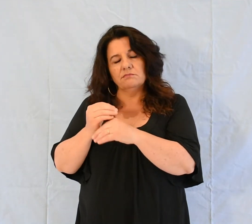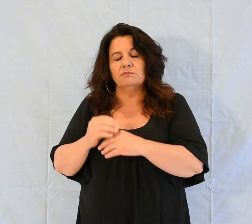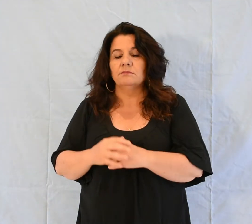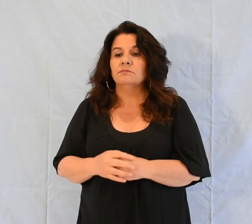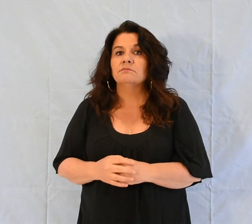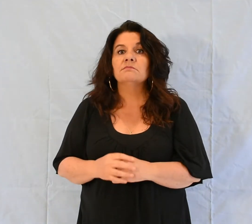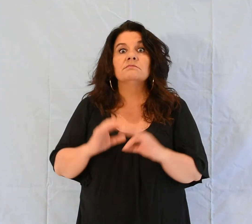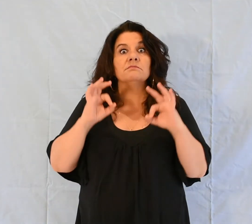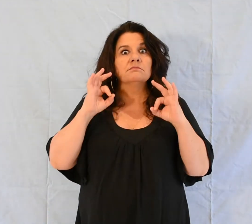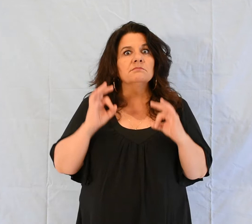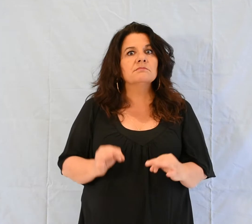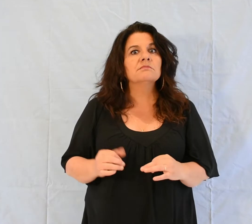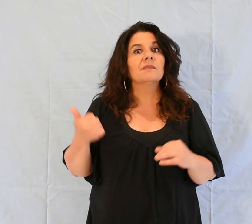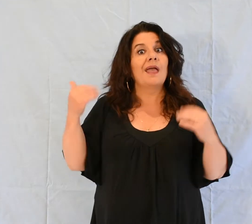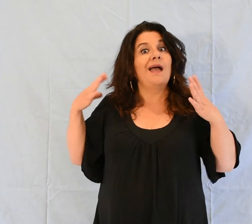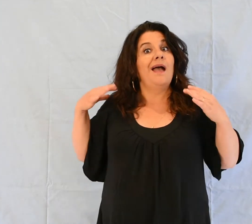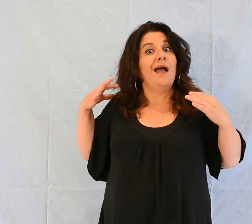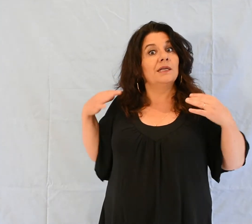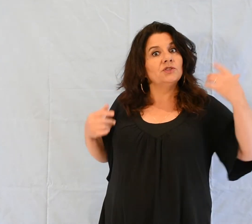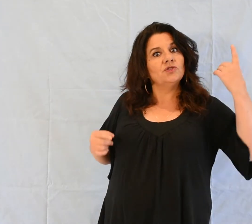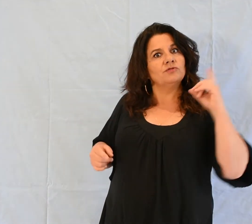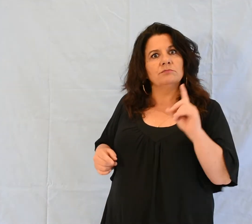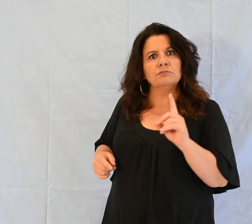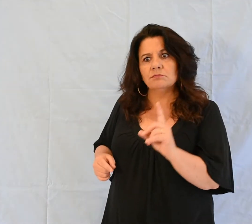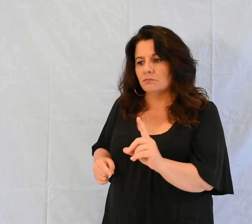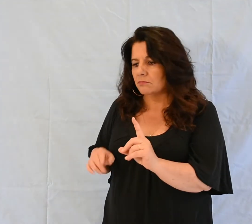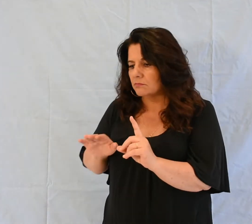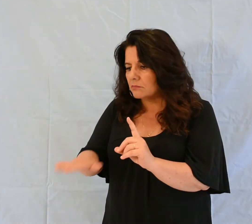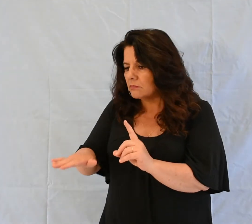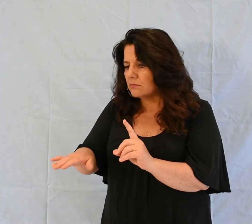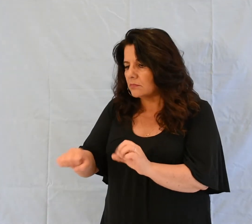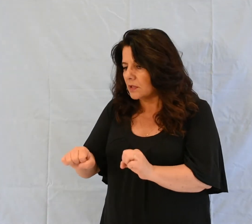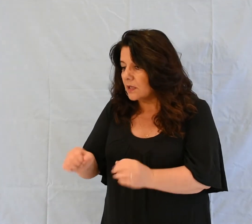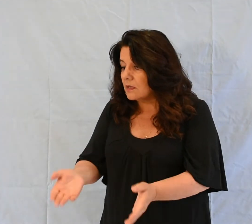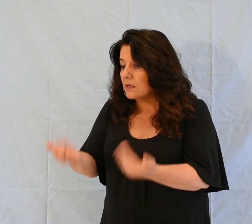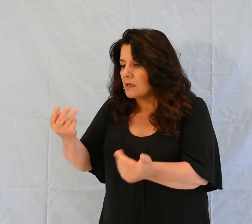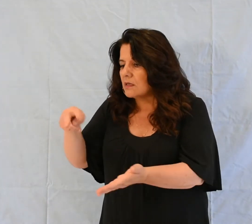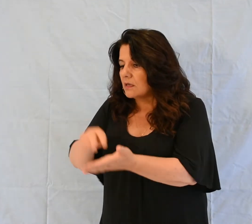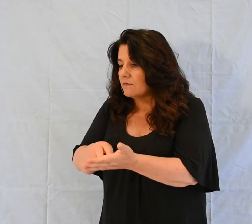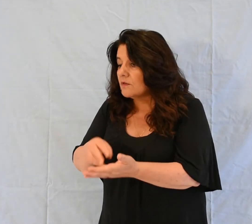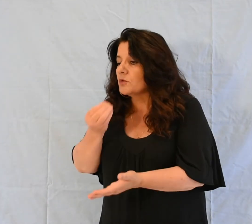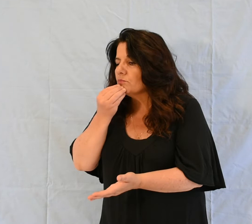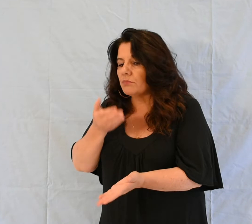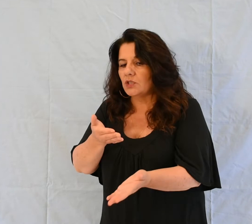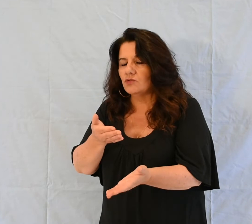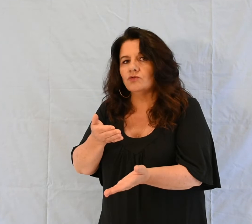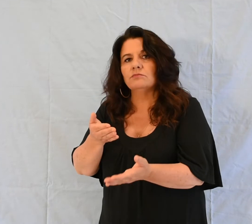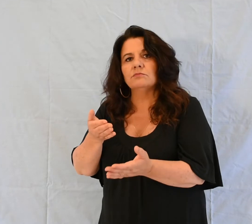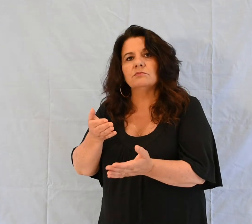Mais voici qu'un ange le toucha et lui dit « Lève-toi et mange. » Il regarda,